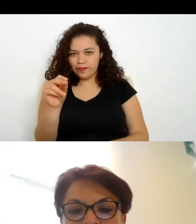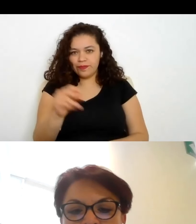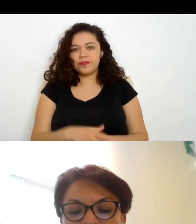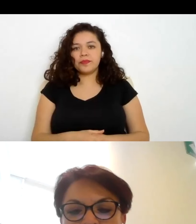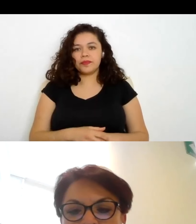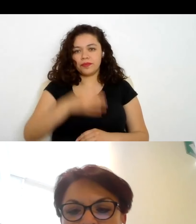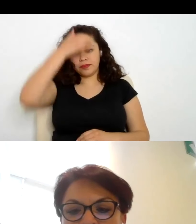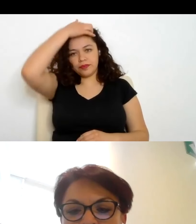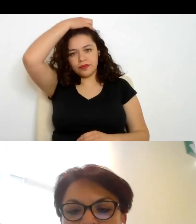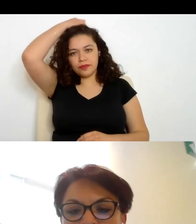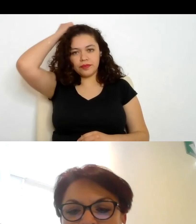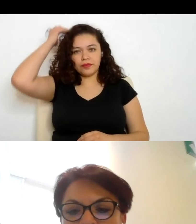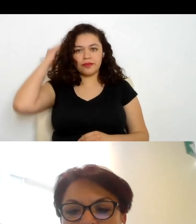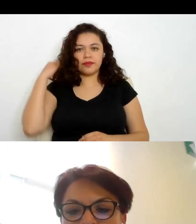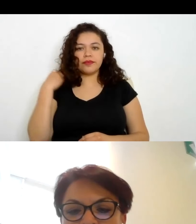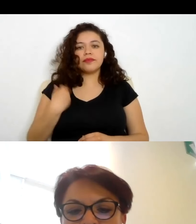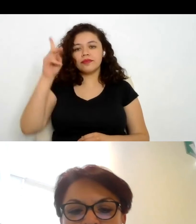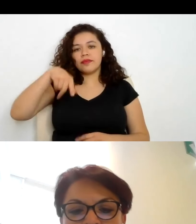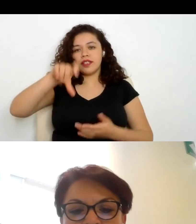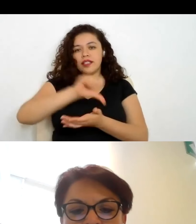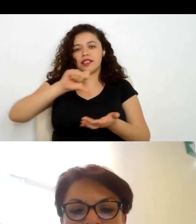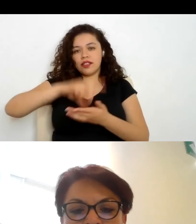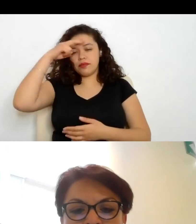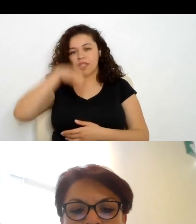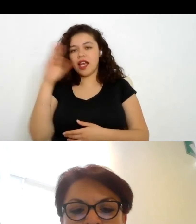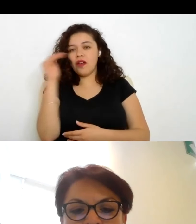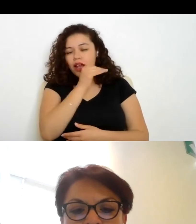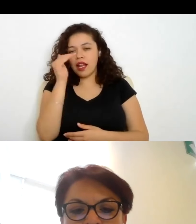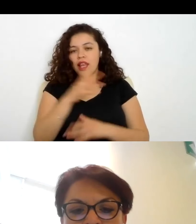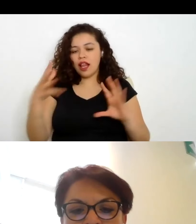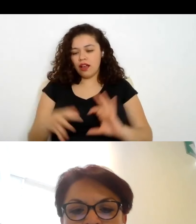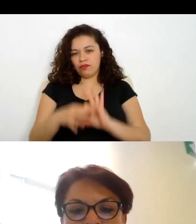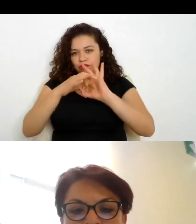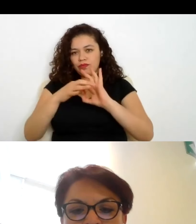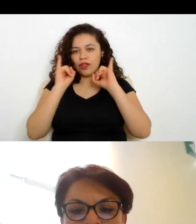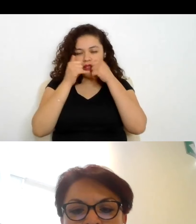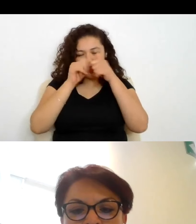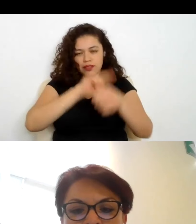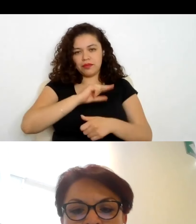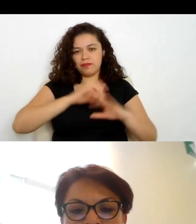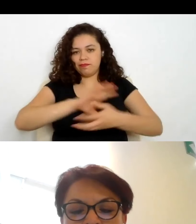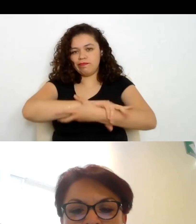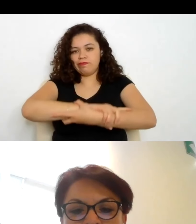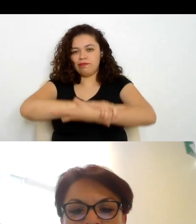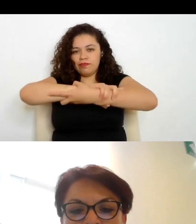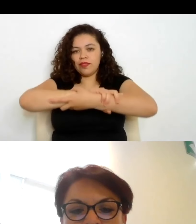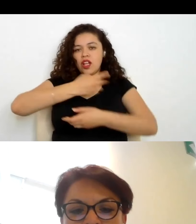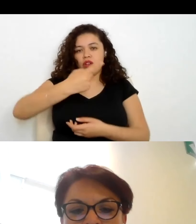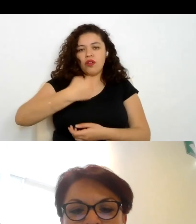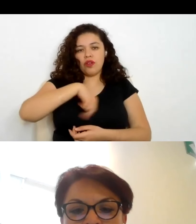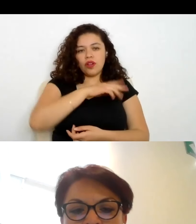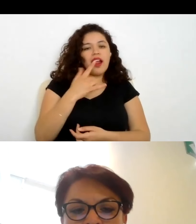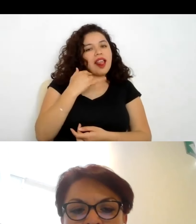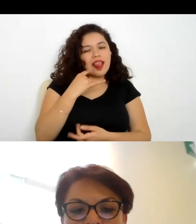Realmente decirles que, bueno, en Centro Mexicano Pro Bono, la alianza con la Junta de Asistencia Privada, pues nos sumamos nuestros esfuerzos, nuestro granito de